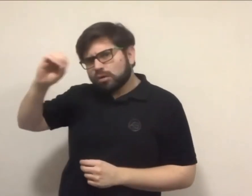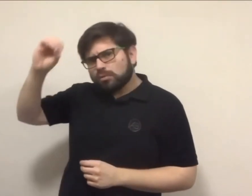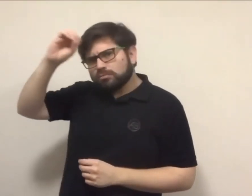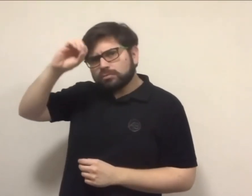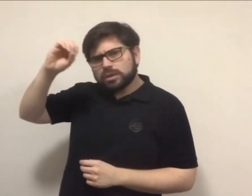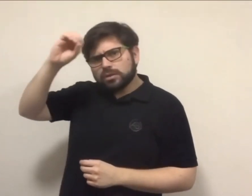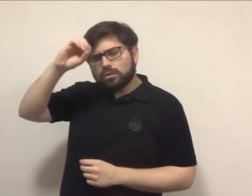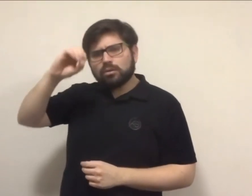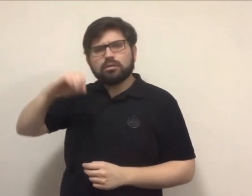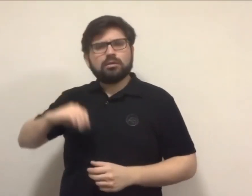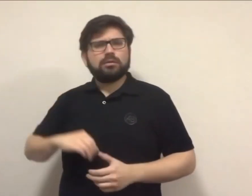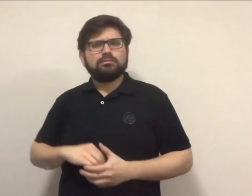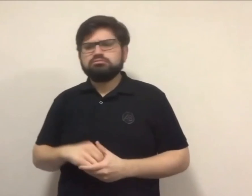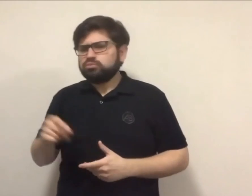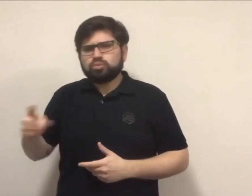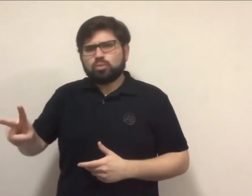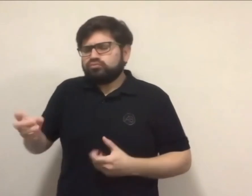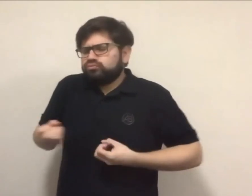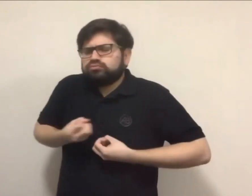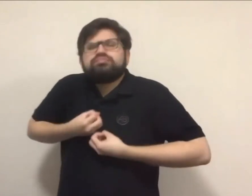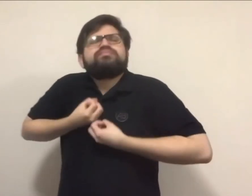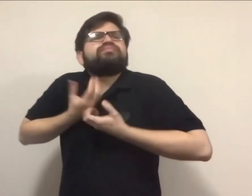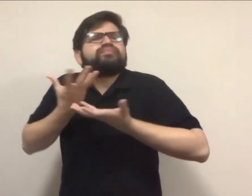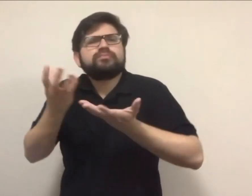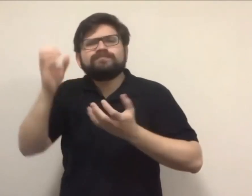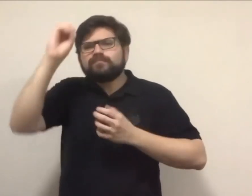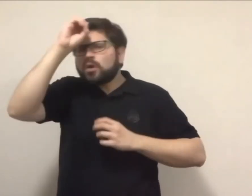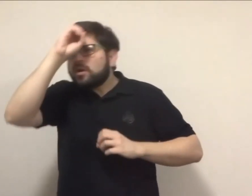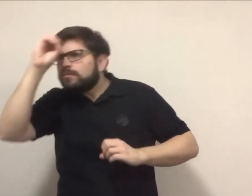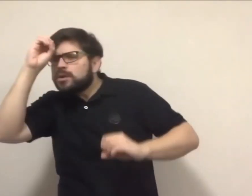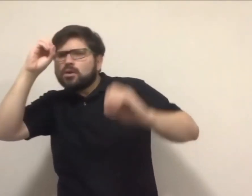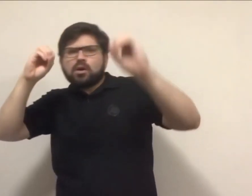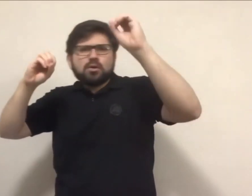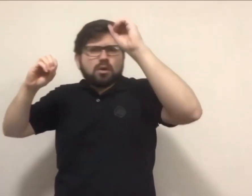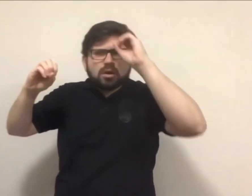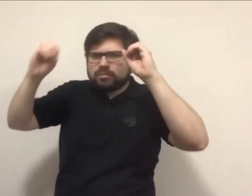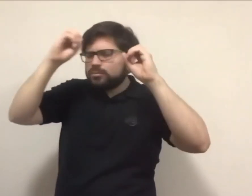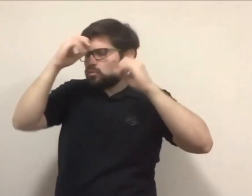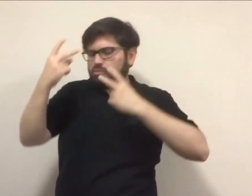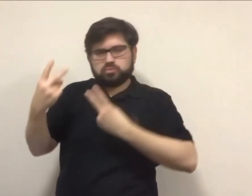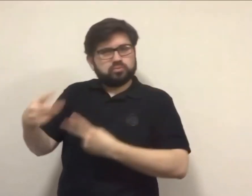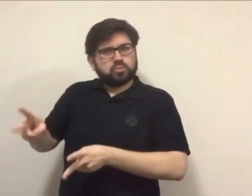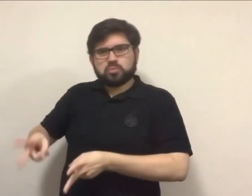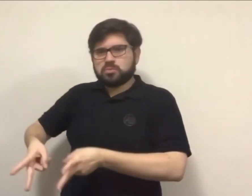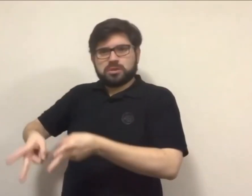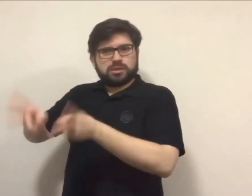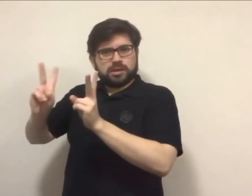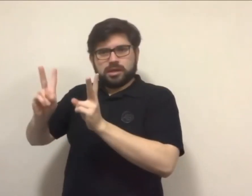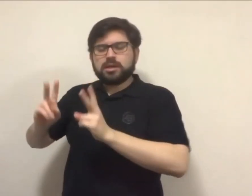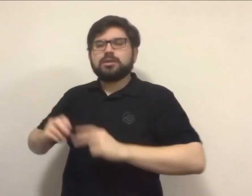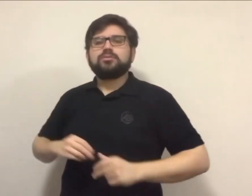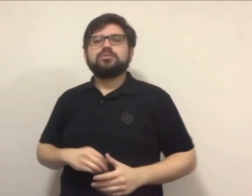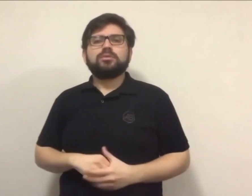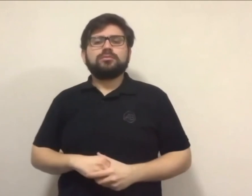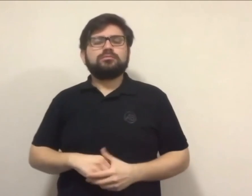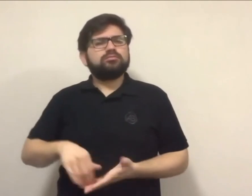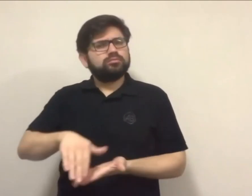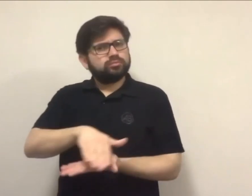tienen derecho a opinar, a expresarse, a decir qué piensan. Eso también es